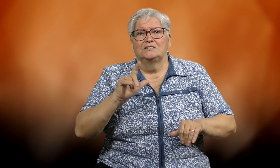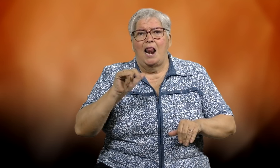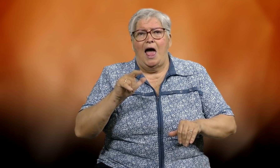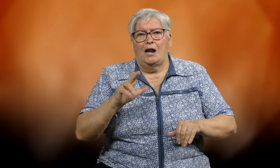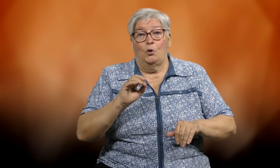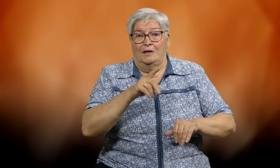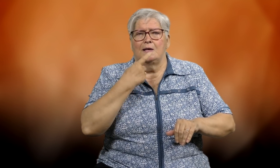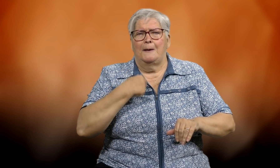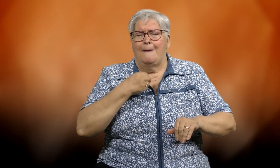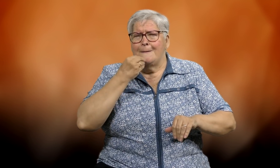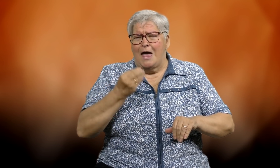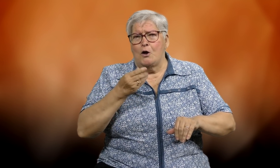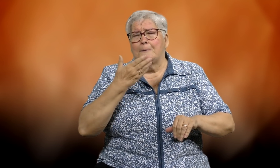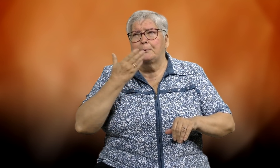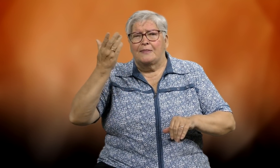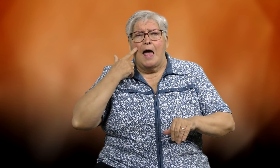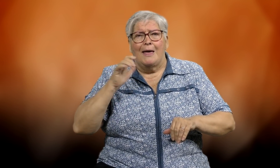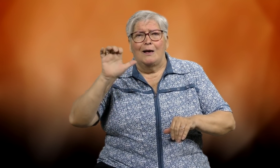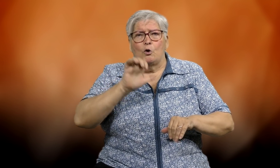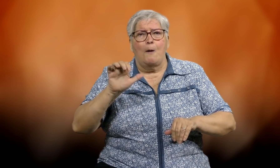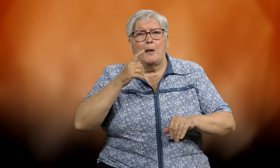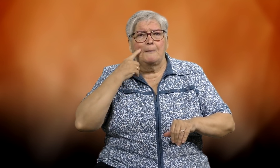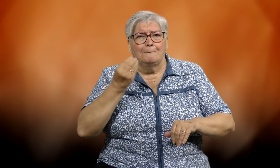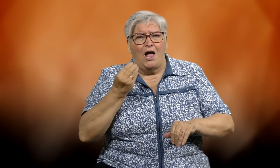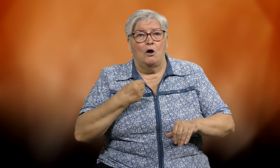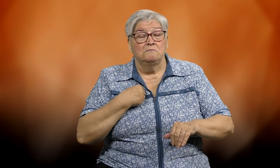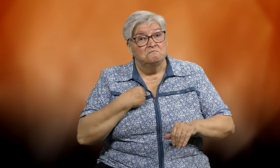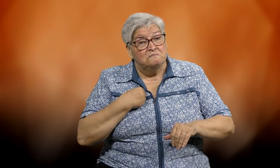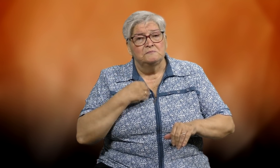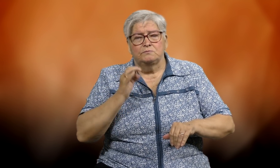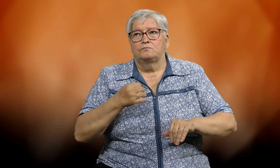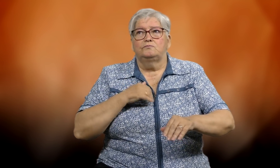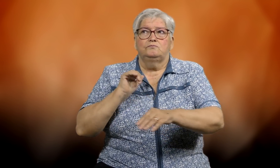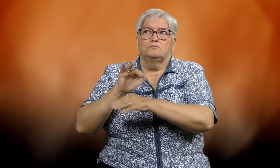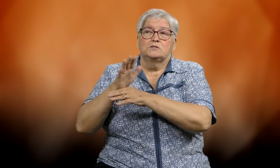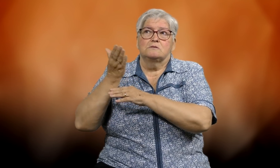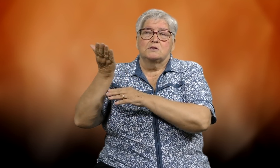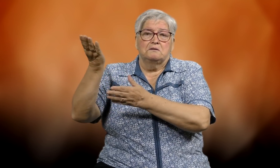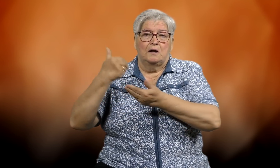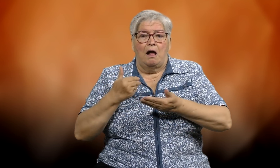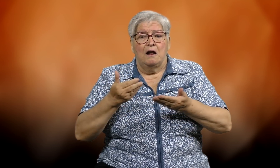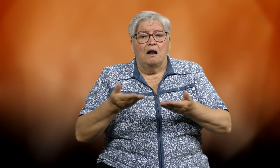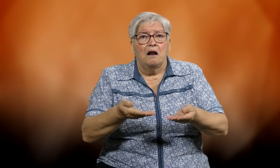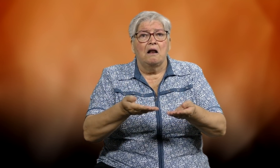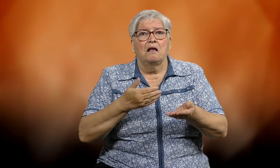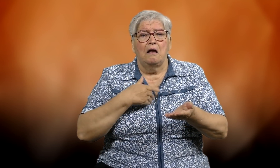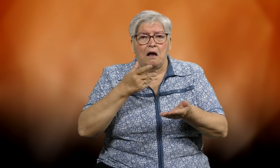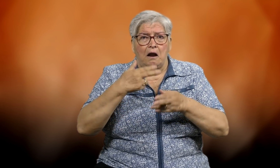Àngels Vilaró, de la Generalitat de Benestar Social, i ens va recomanar mirar a Europa, mirar altres exemples que s'haguessin fet